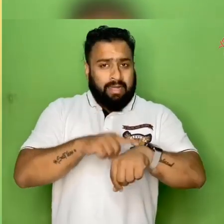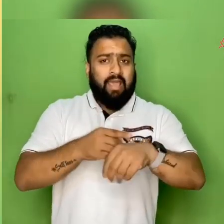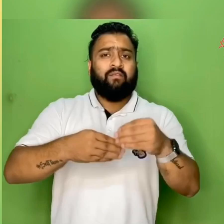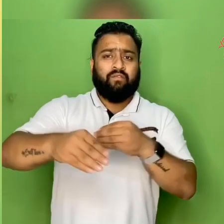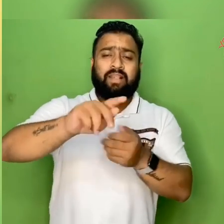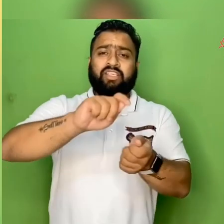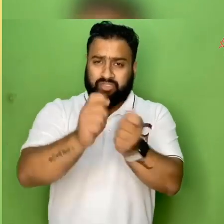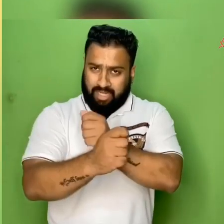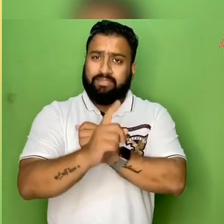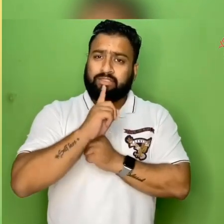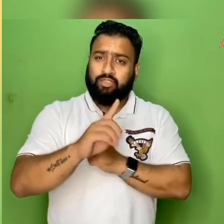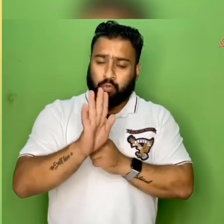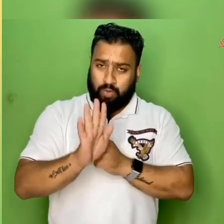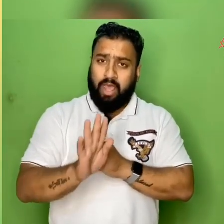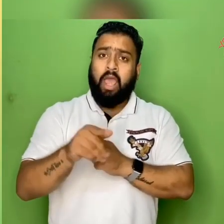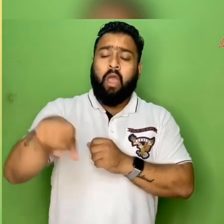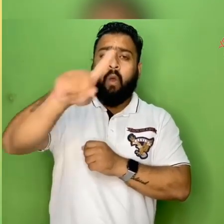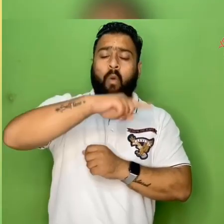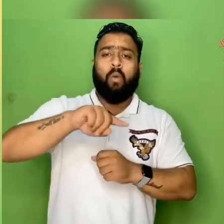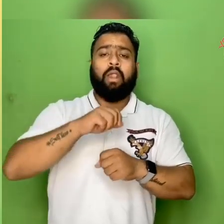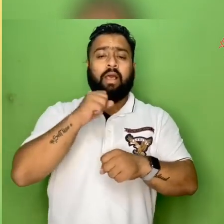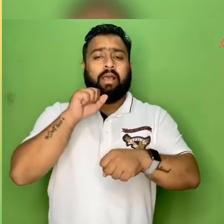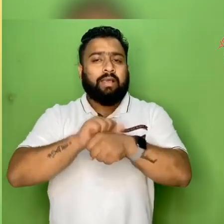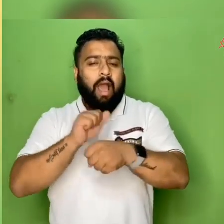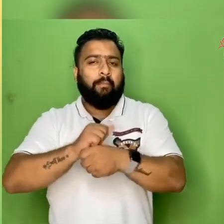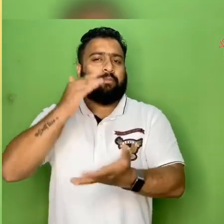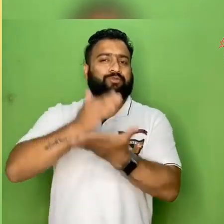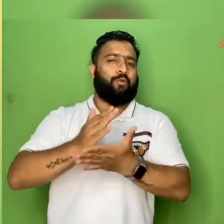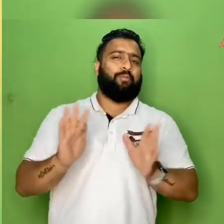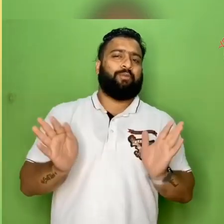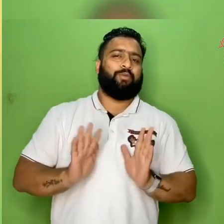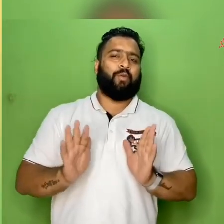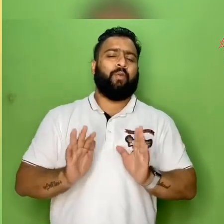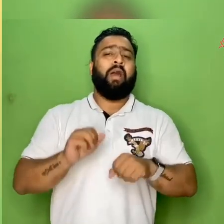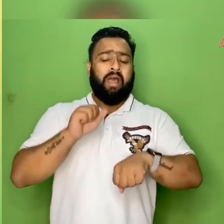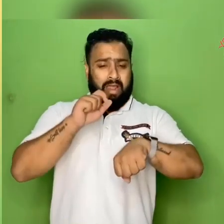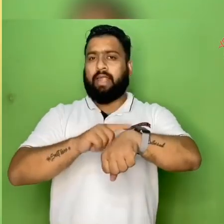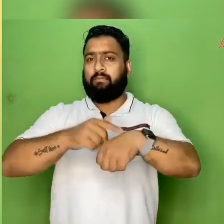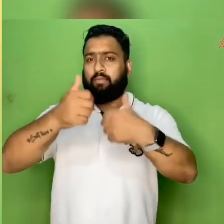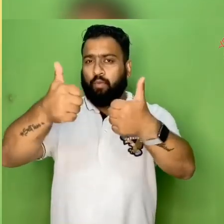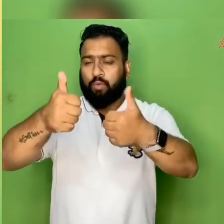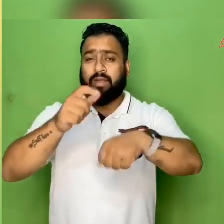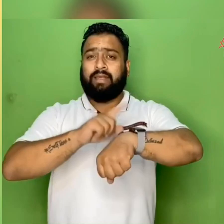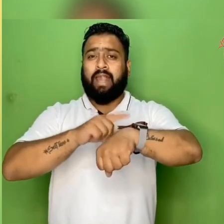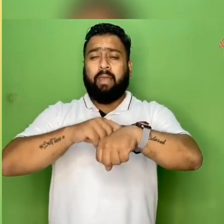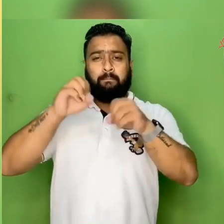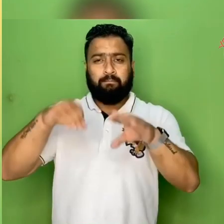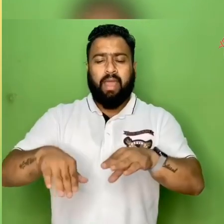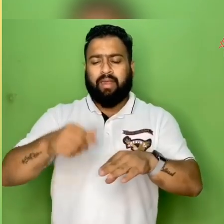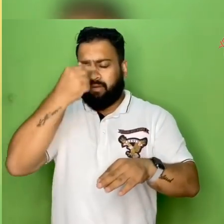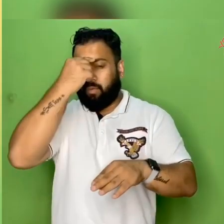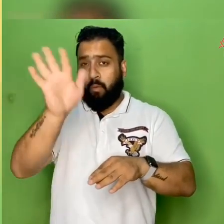है और ये उम्मीद करनी है कि ये टाइम भी बदलेगा और हालात बदलेंगे। चाहे समय अच्छा